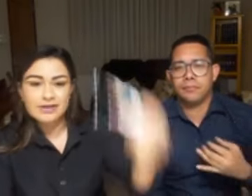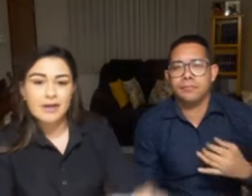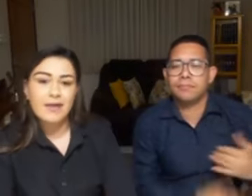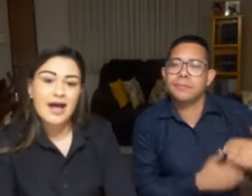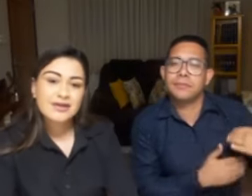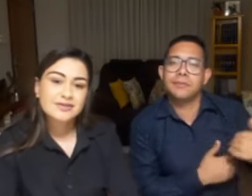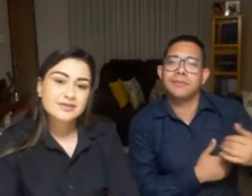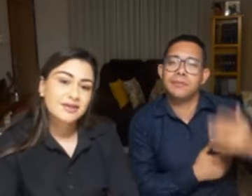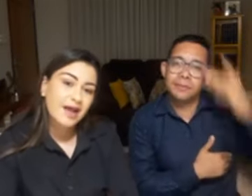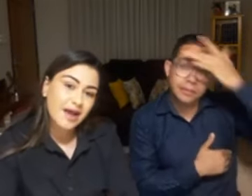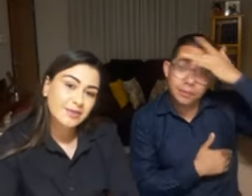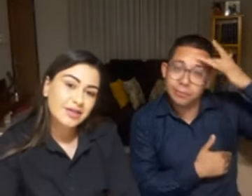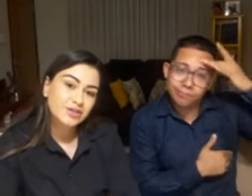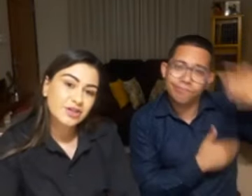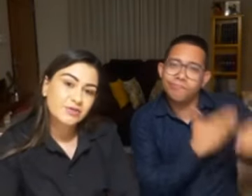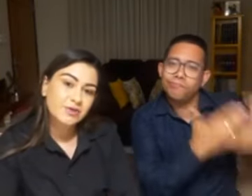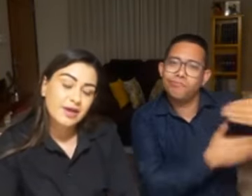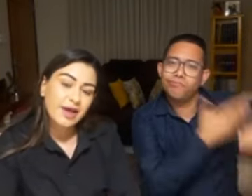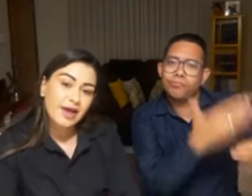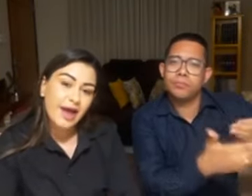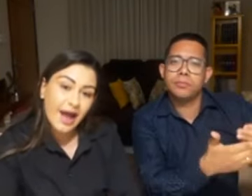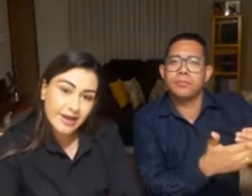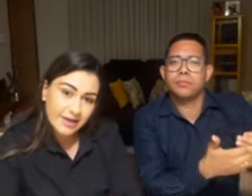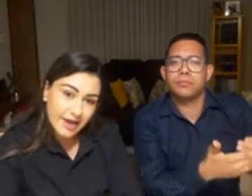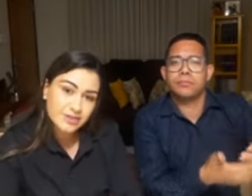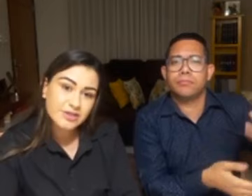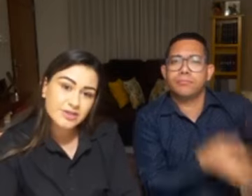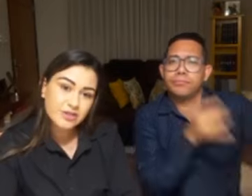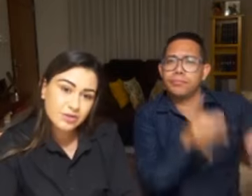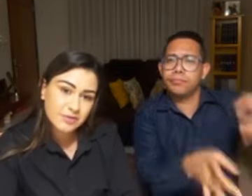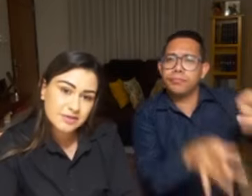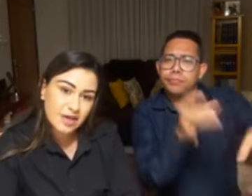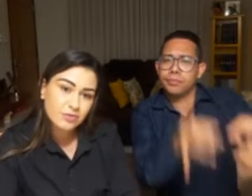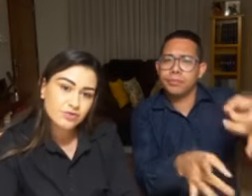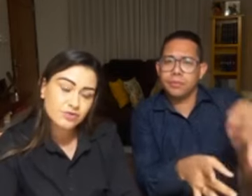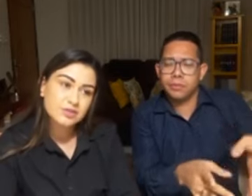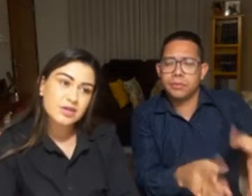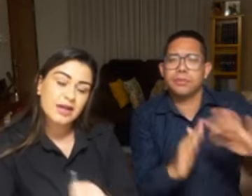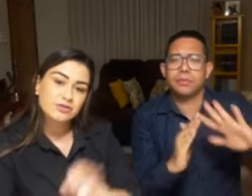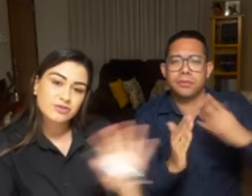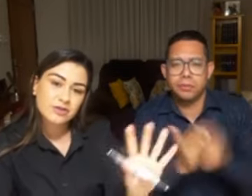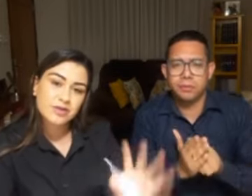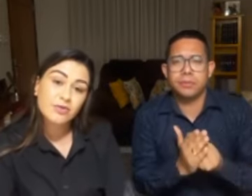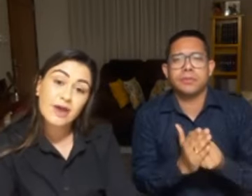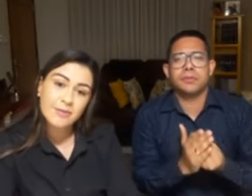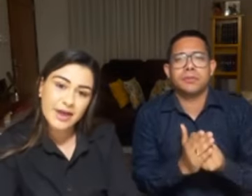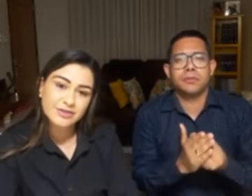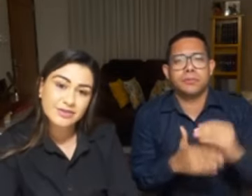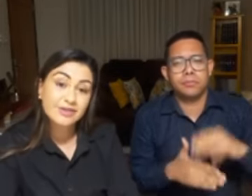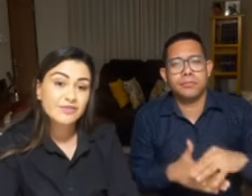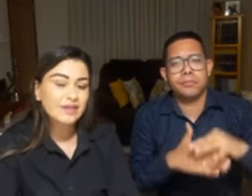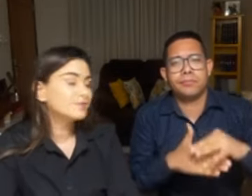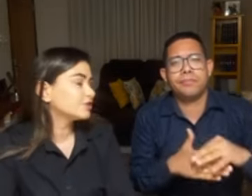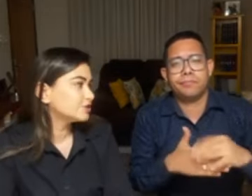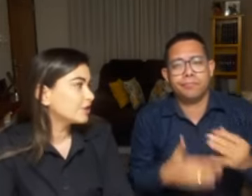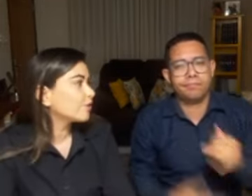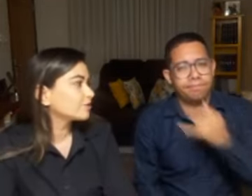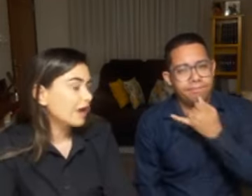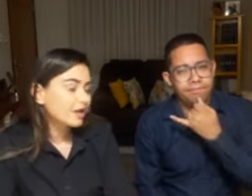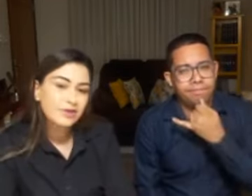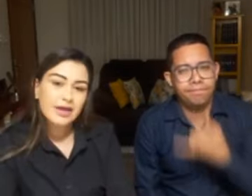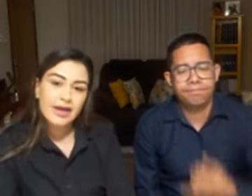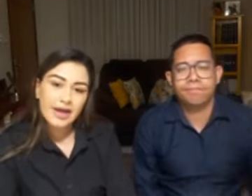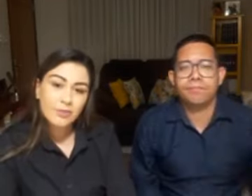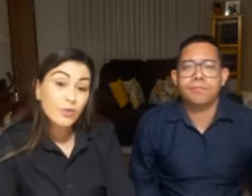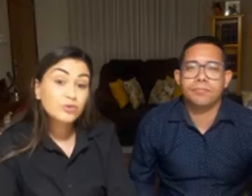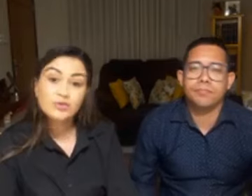galgando patamares e acaba deixando a igreja, deixando o ministério com surdos, trabalhando só secularmente. E, infelizmente, a gente tem